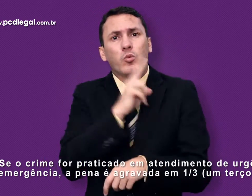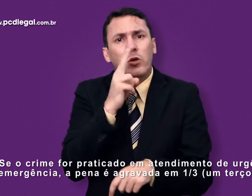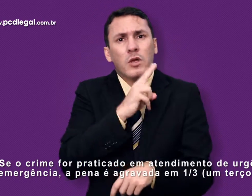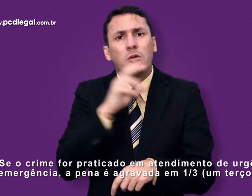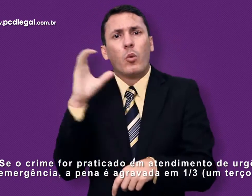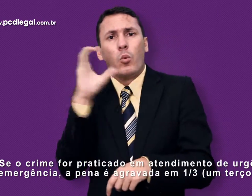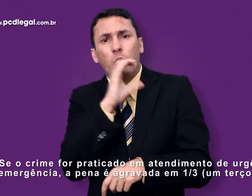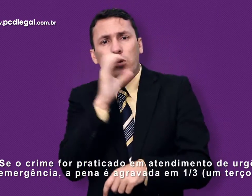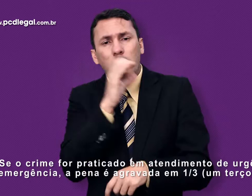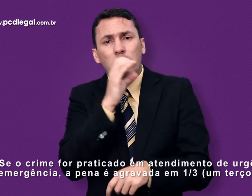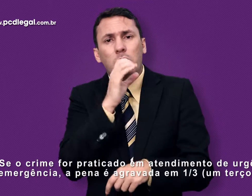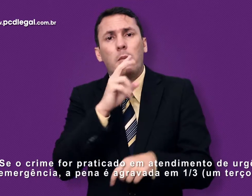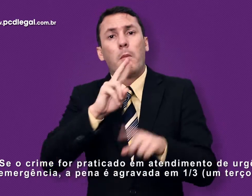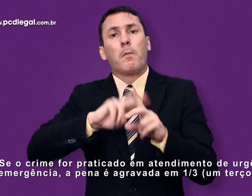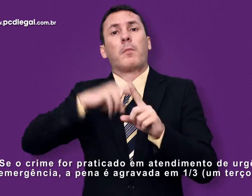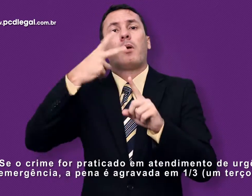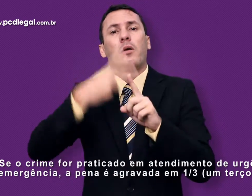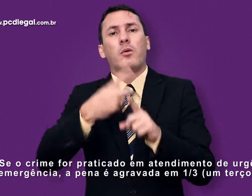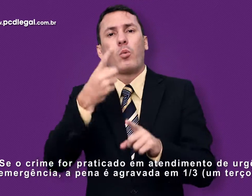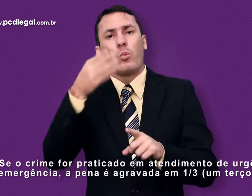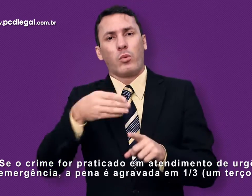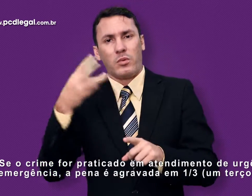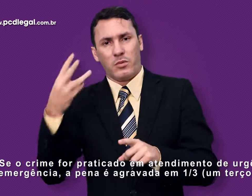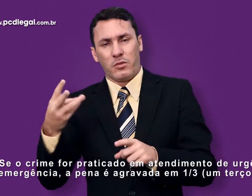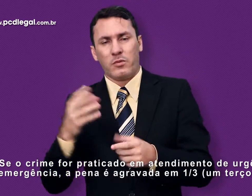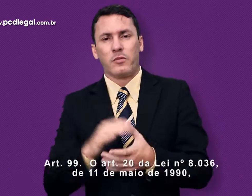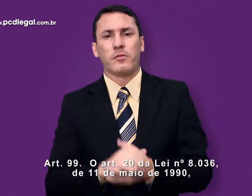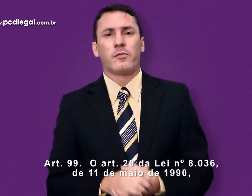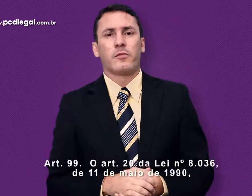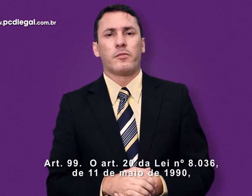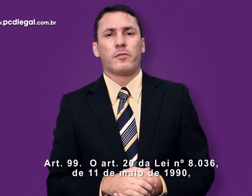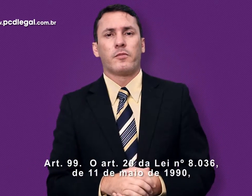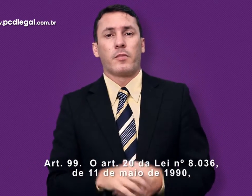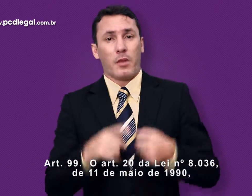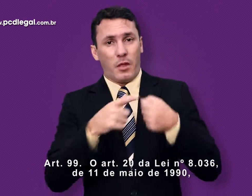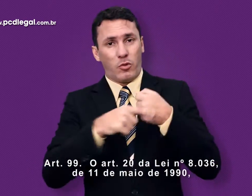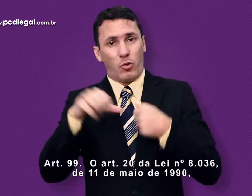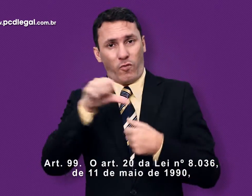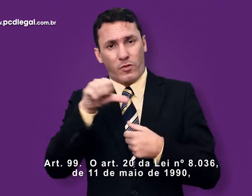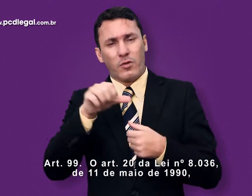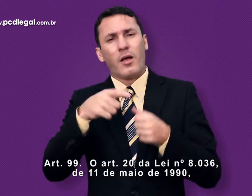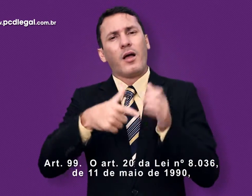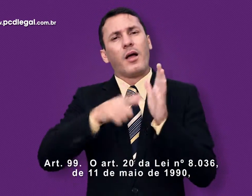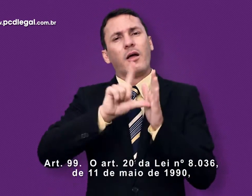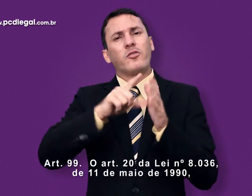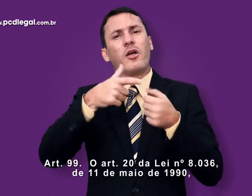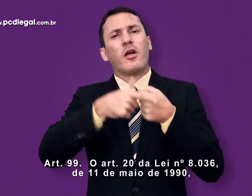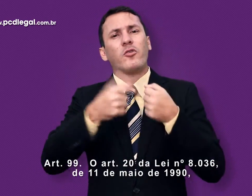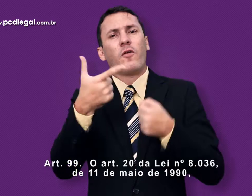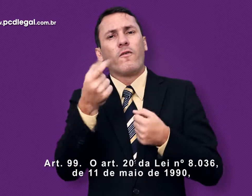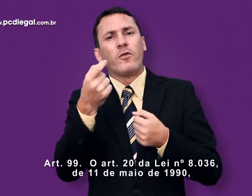emergência, a pena é agravada em 1/3. Artigo 99. O artigo 20 da Lei